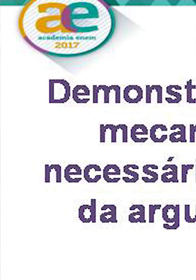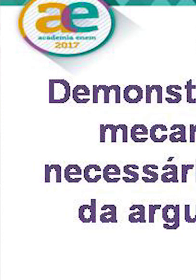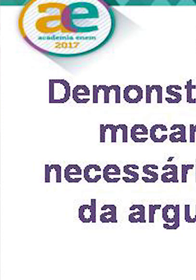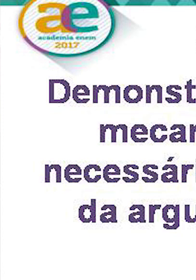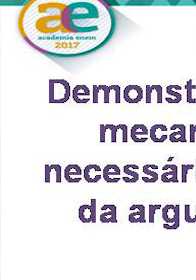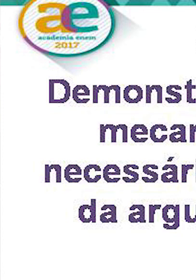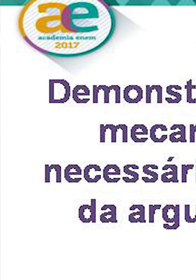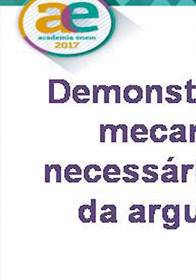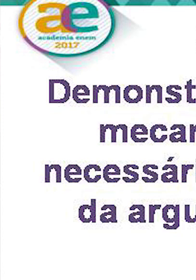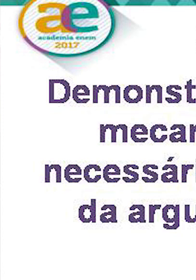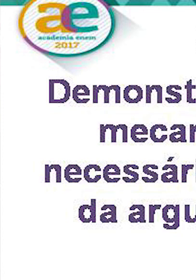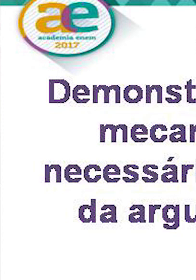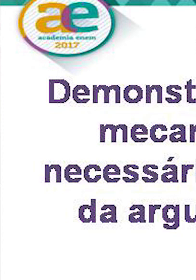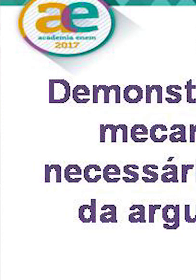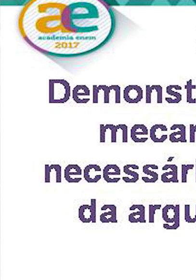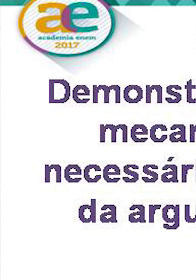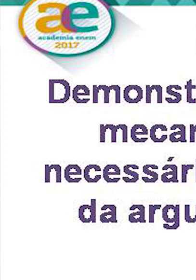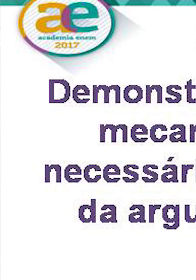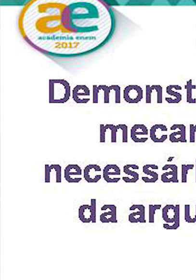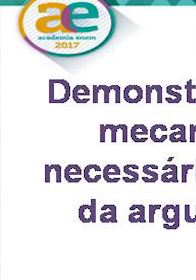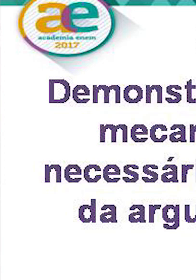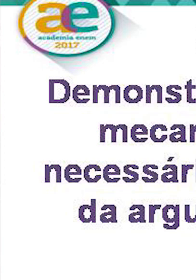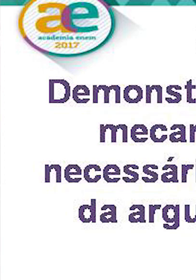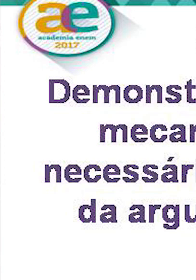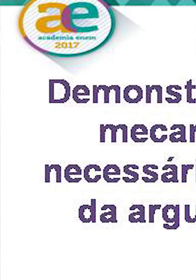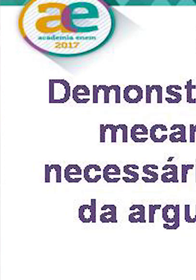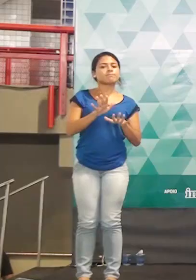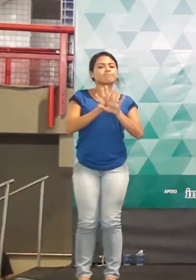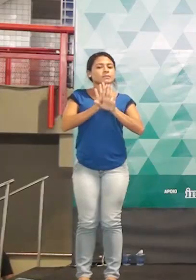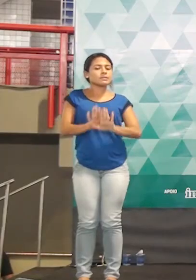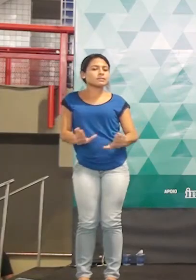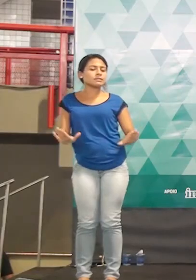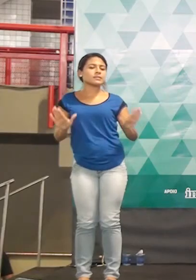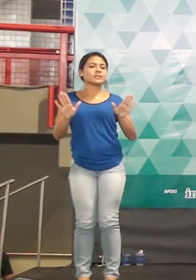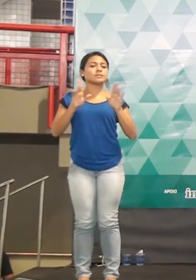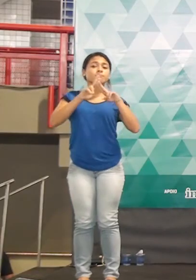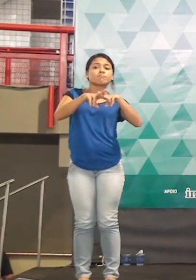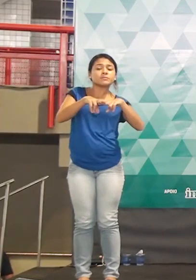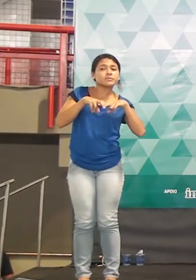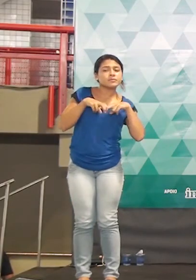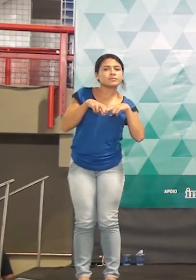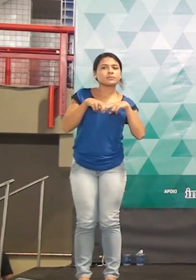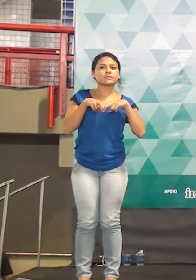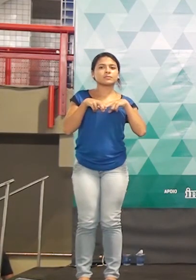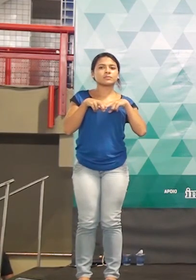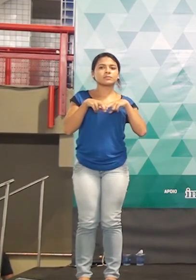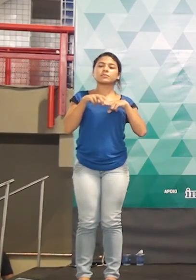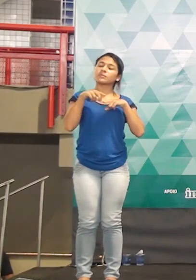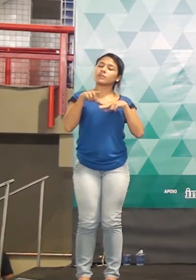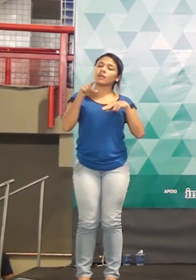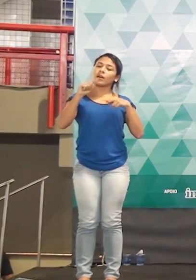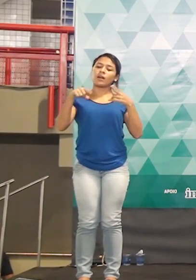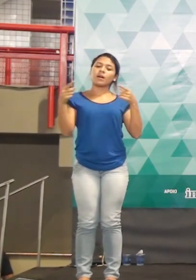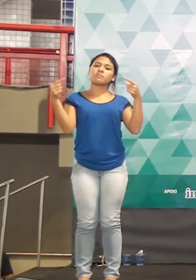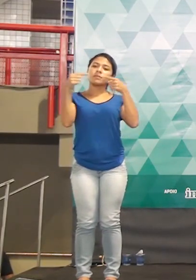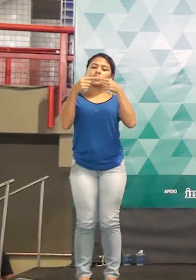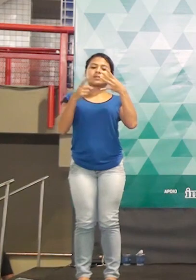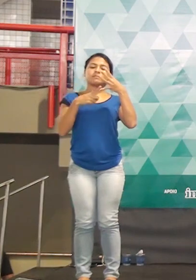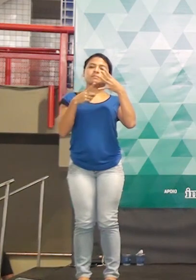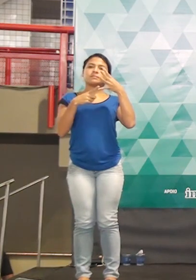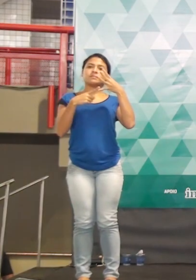diz, então, ademais, assim, desse modo, ele quer olhar. E a